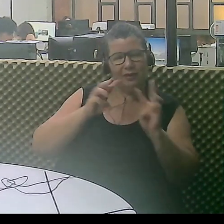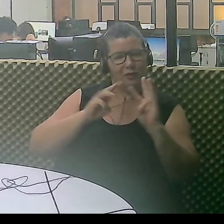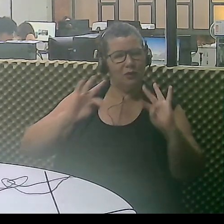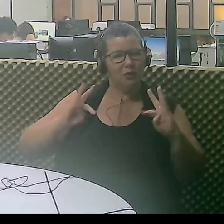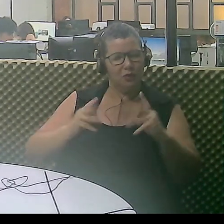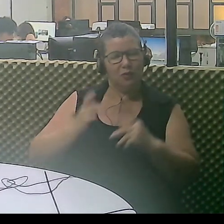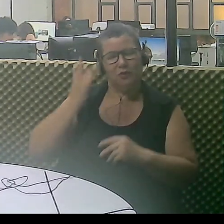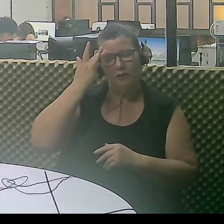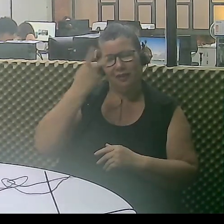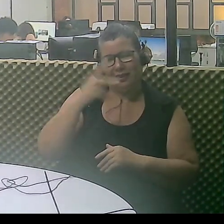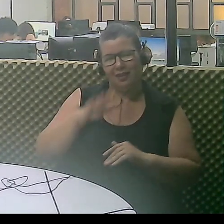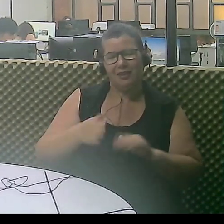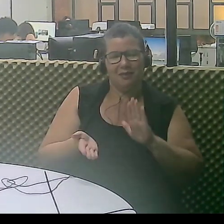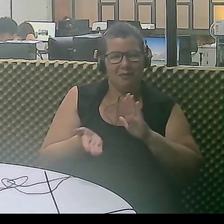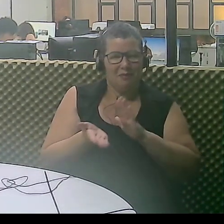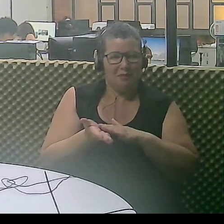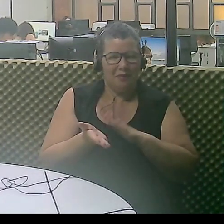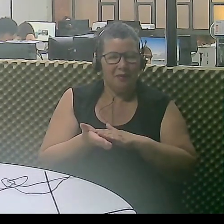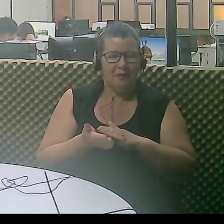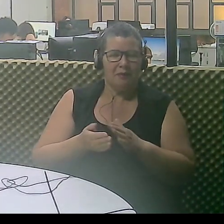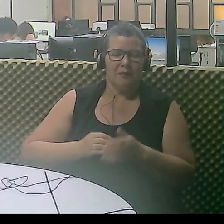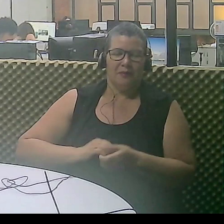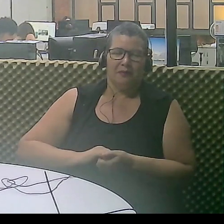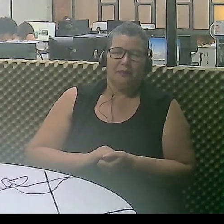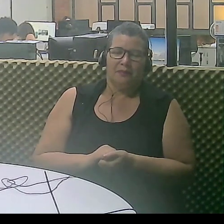fácil, na palma da mão.